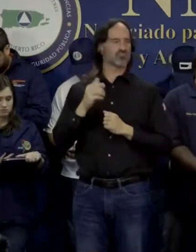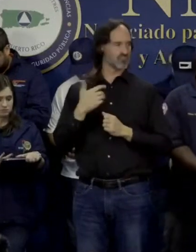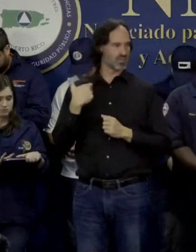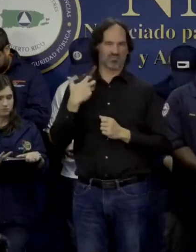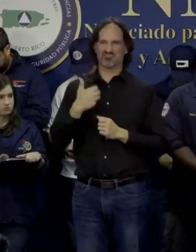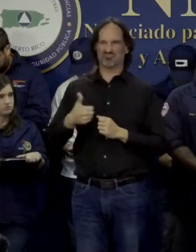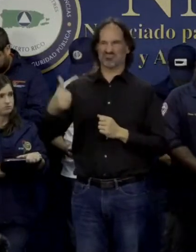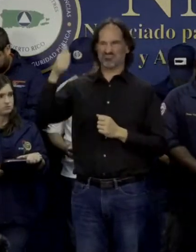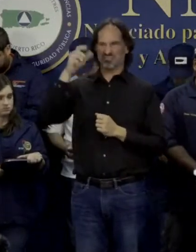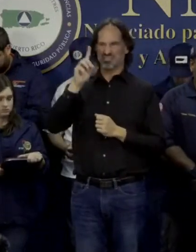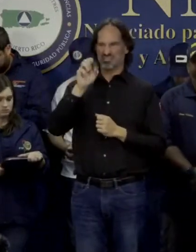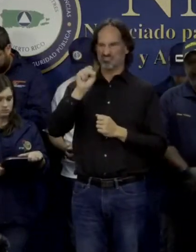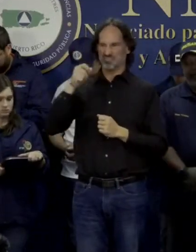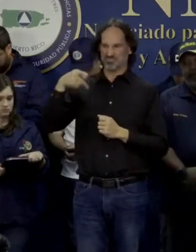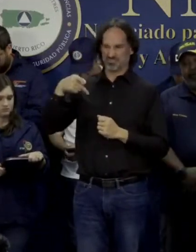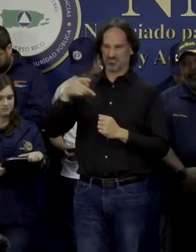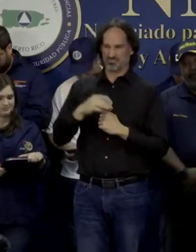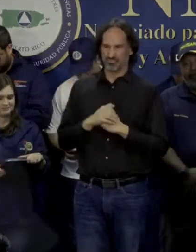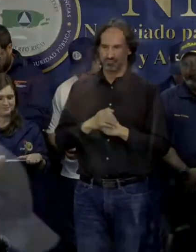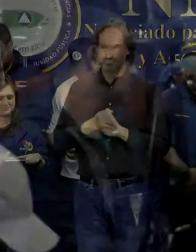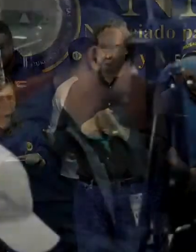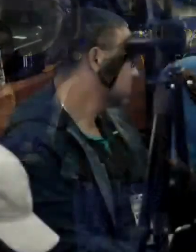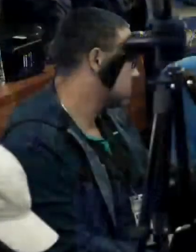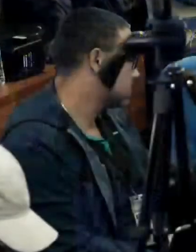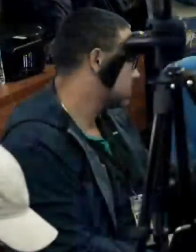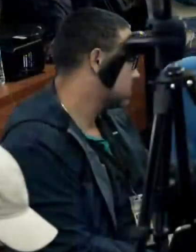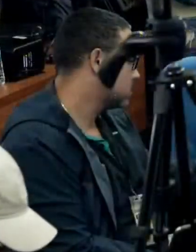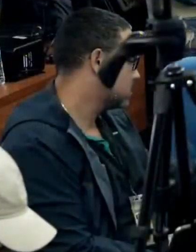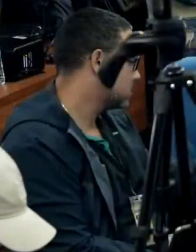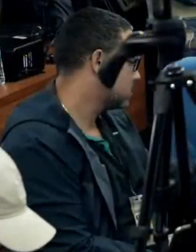Secretario, ¿cómo estás? Todo bien, ¿cómo estás tú? Mire,